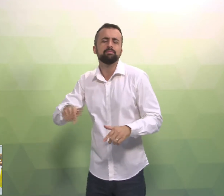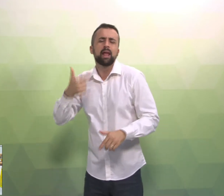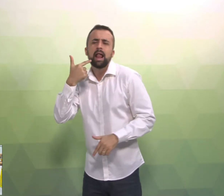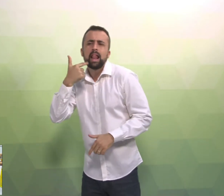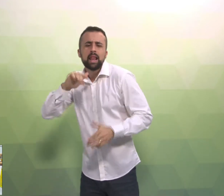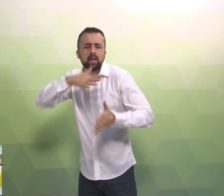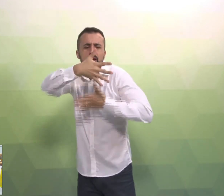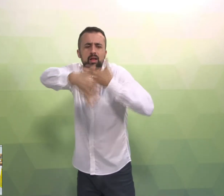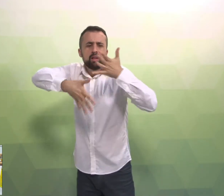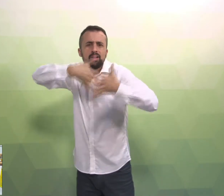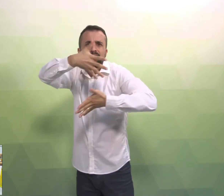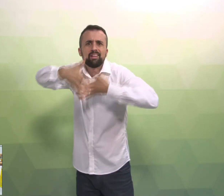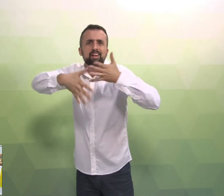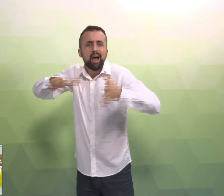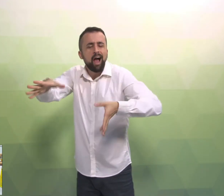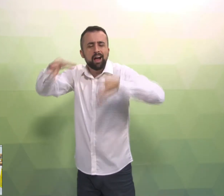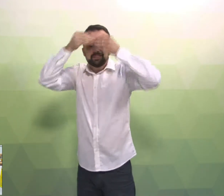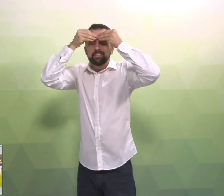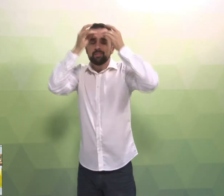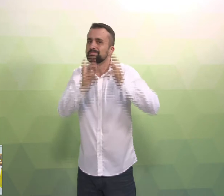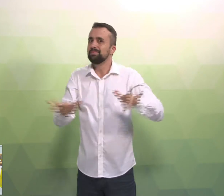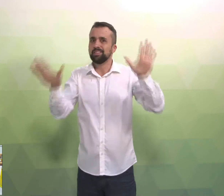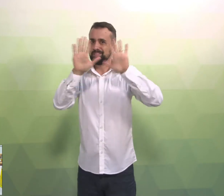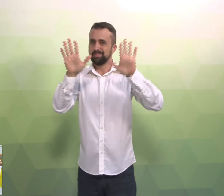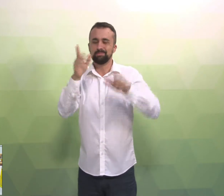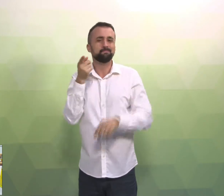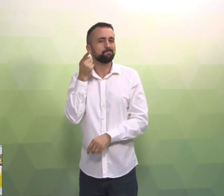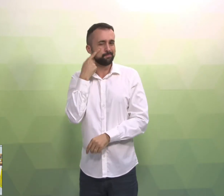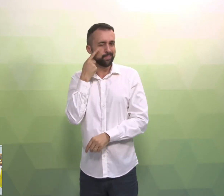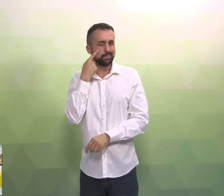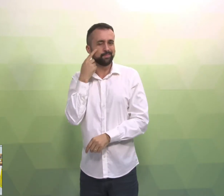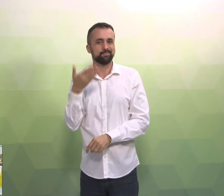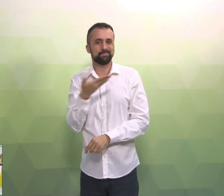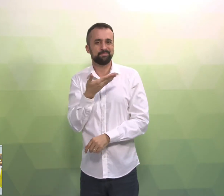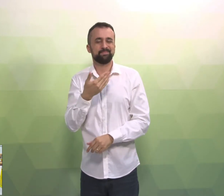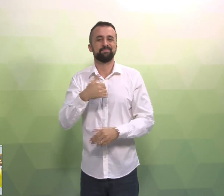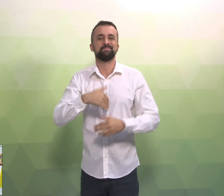pais ouvintes, mas que adquiriu a Libras naturalmente. Vejam só.